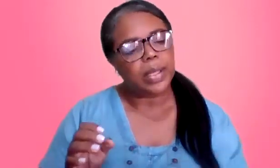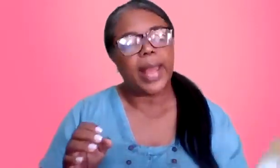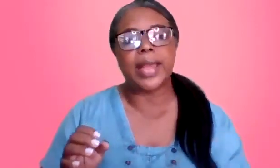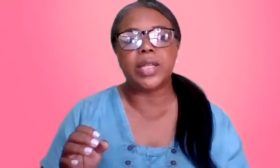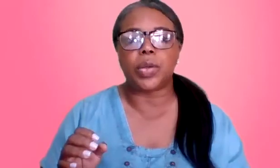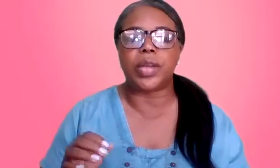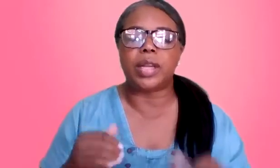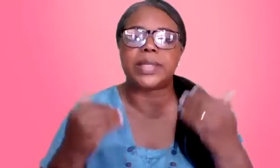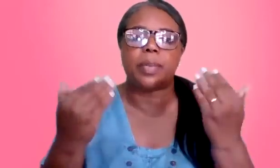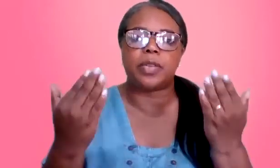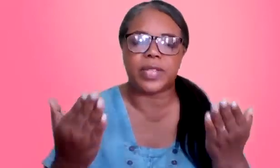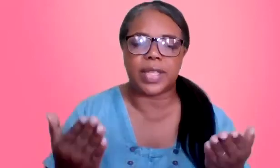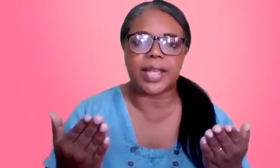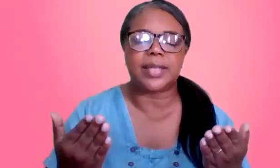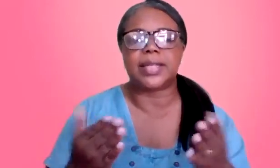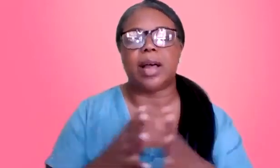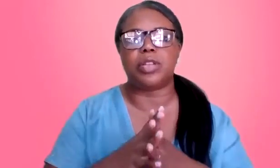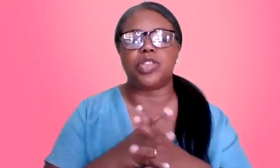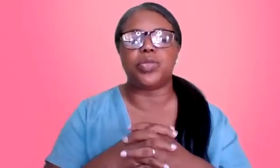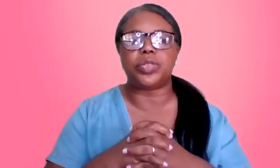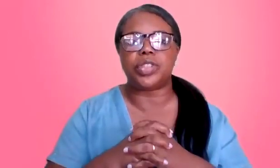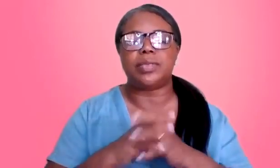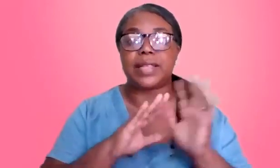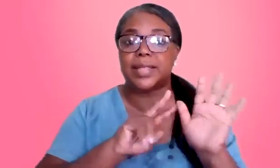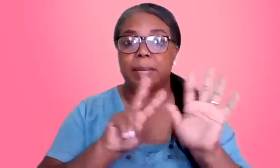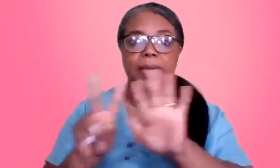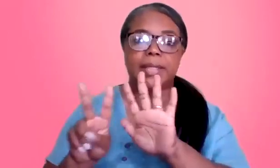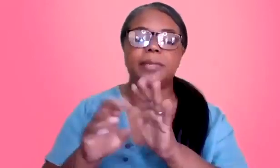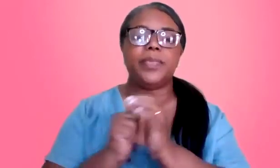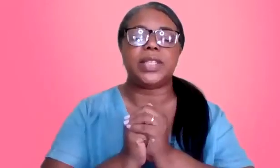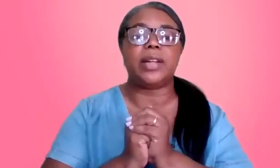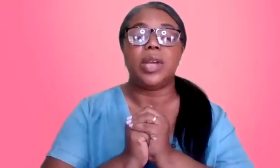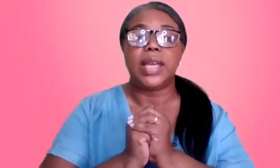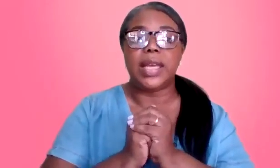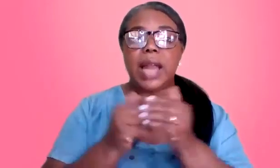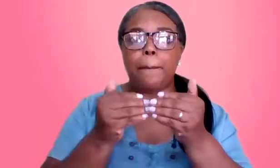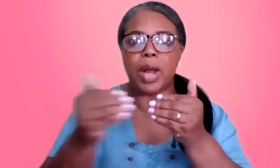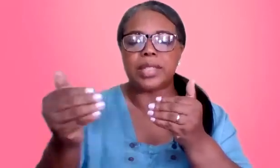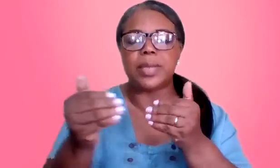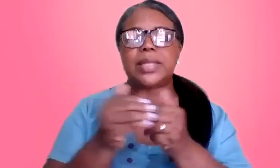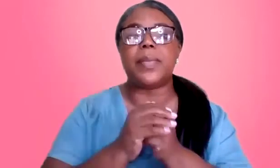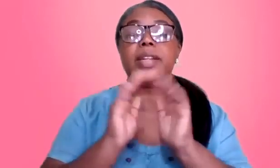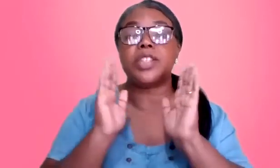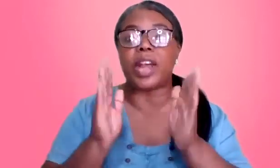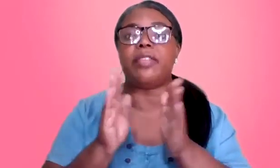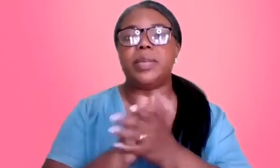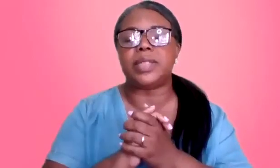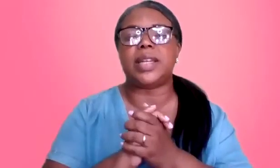é isso que eu queria passar para vocês nessa aula de hoje, dessa semana, certo? E na próxima semana já vamos ter